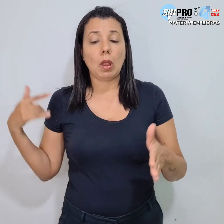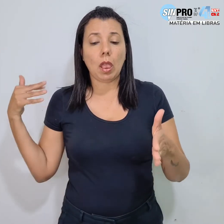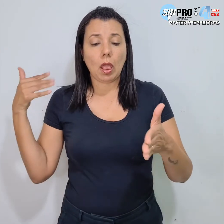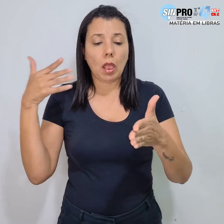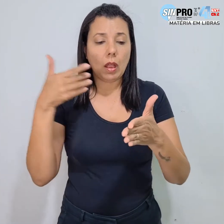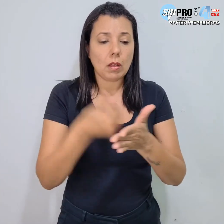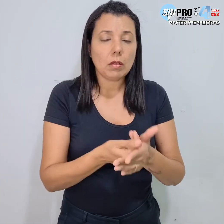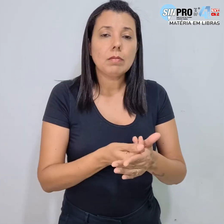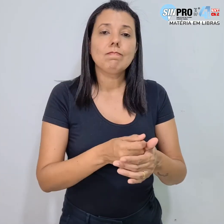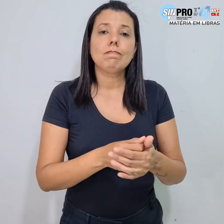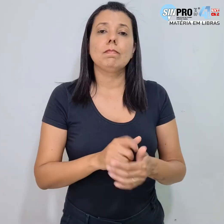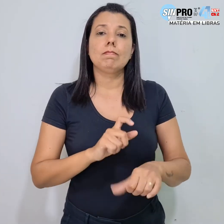do tempo,